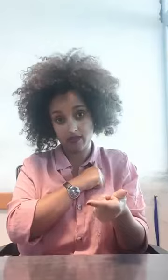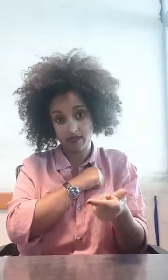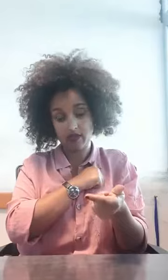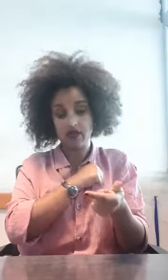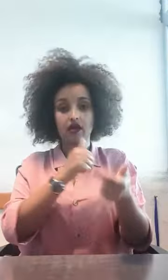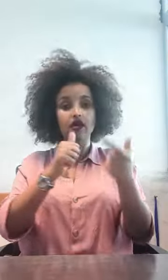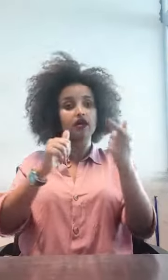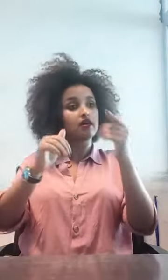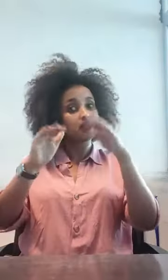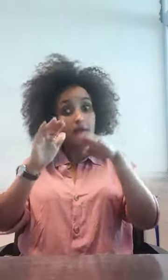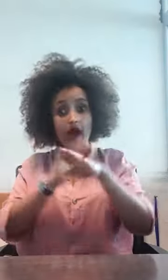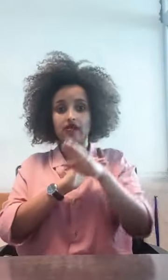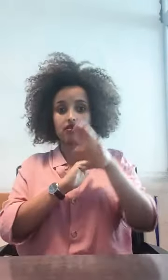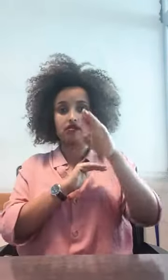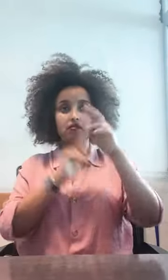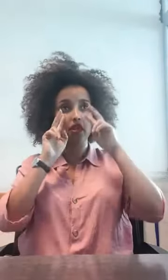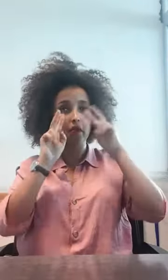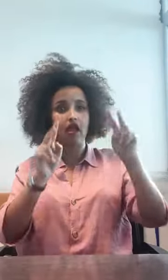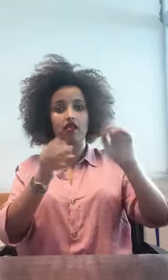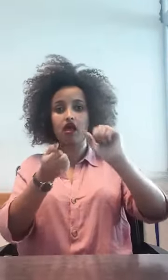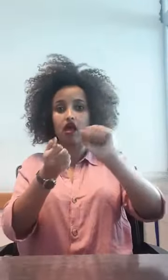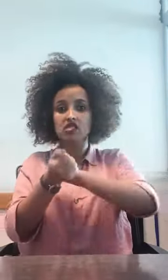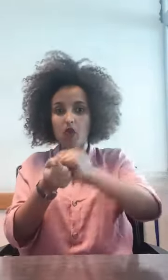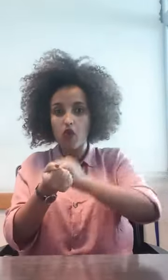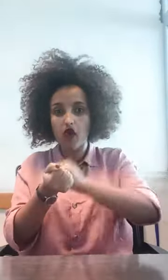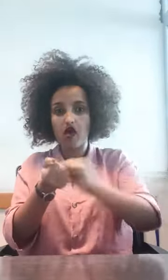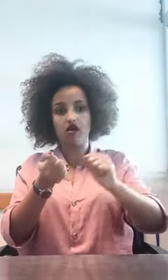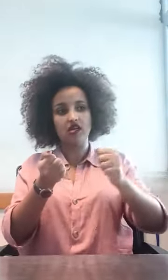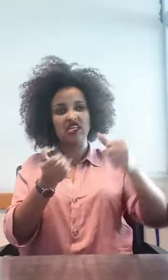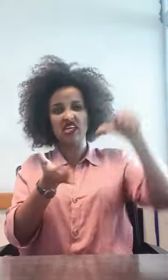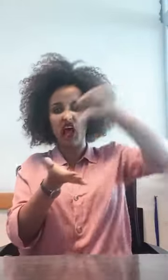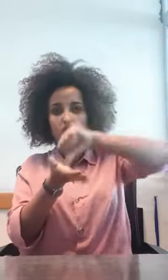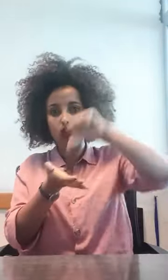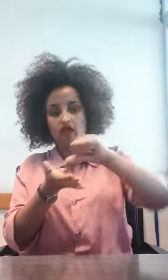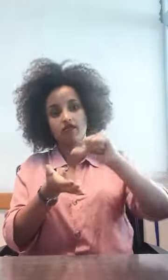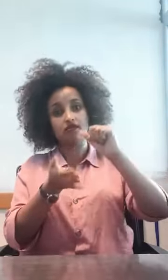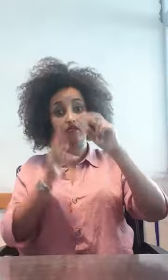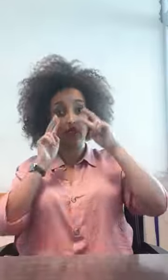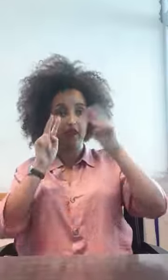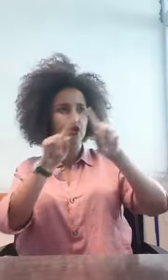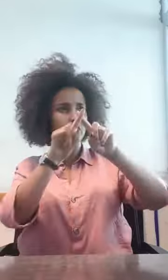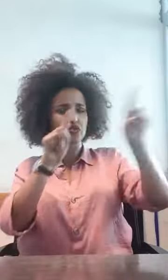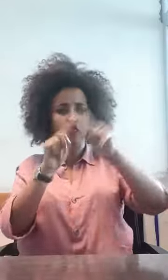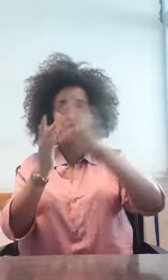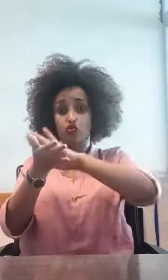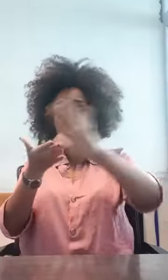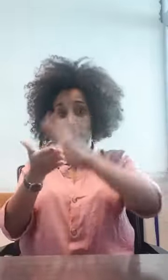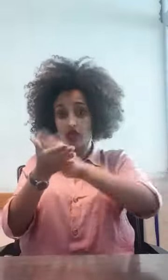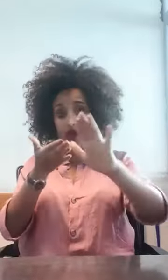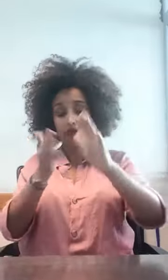ግብዓትን በተመለከተ ሳሙና፣ አልኮልን ጨምሮ ሌሎች የንጽህና መጠበቂያዎች በስፋት እንደሚሰራጩ ማስታውቀዋል።